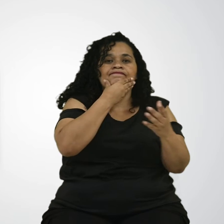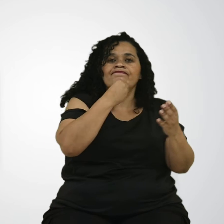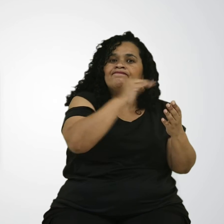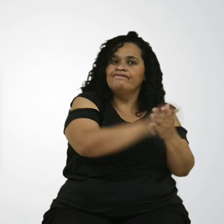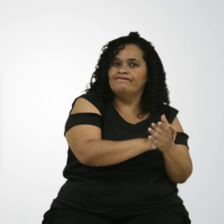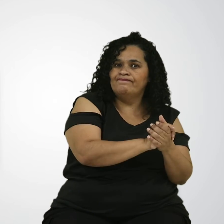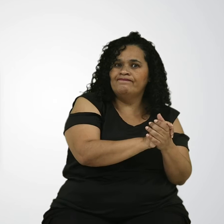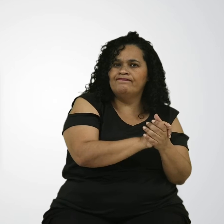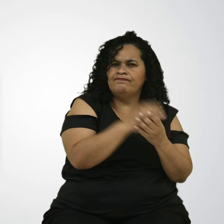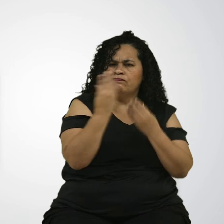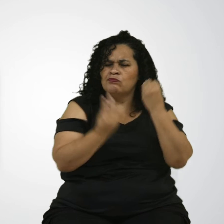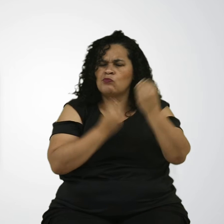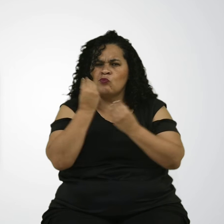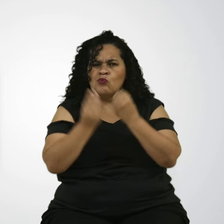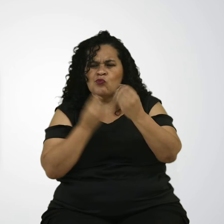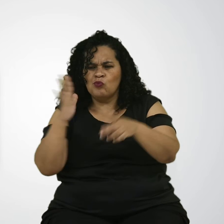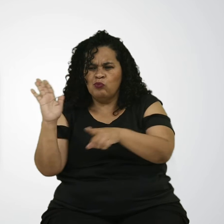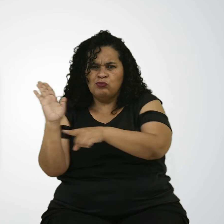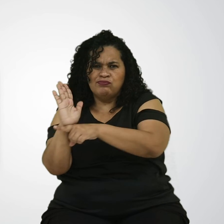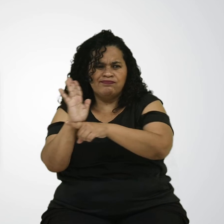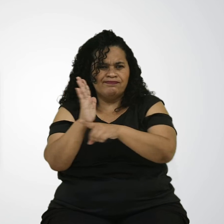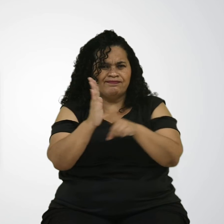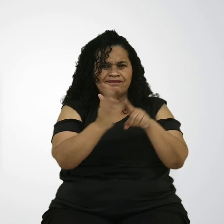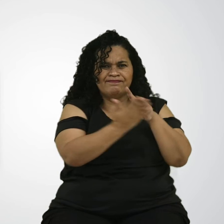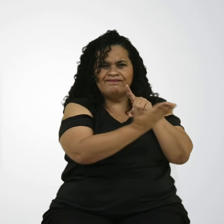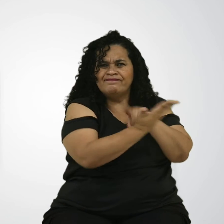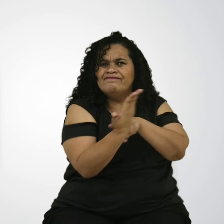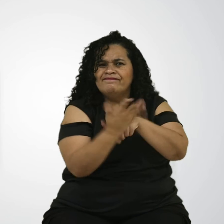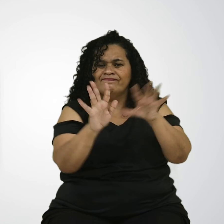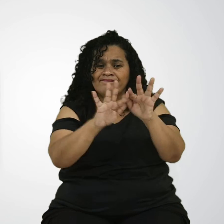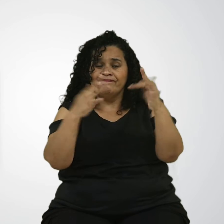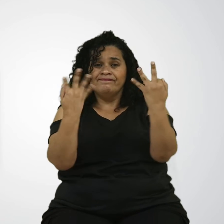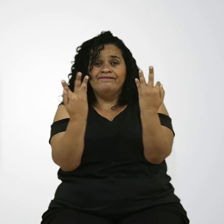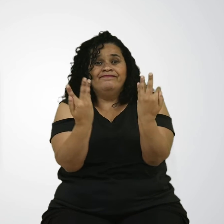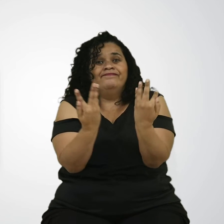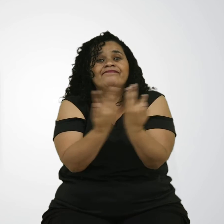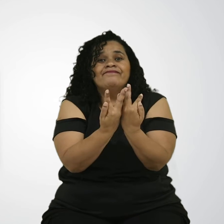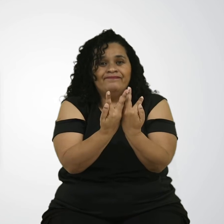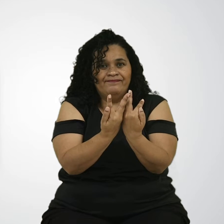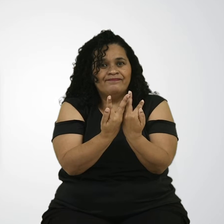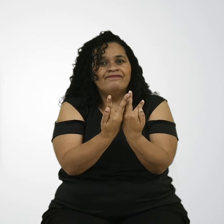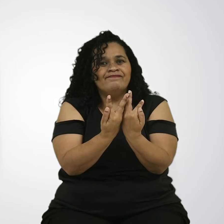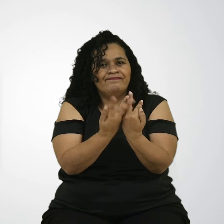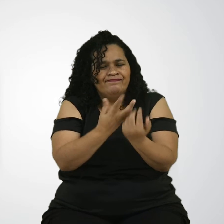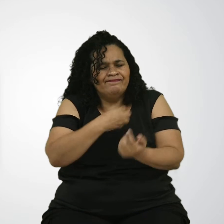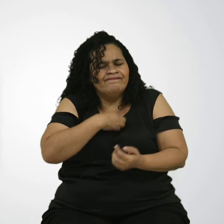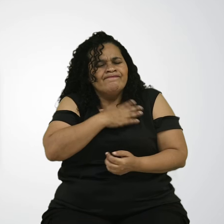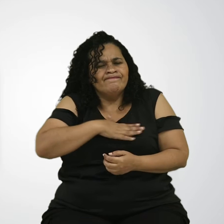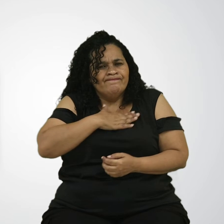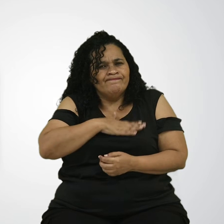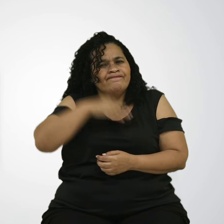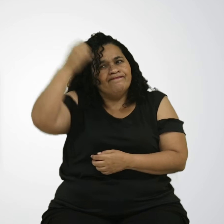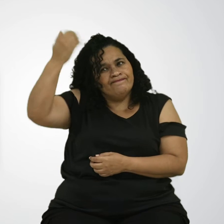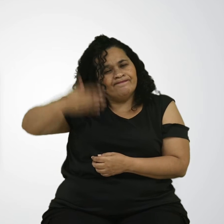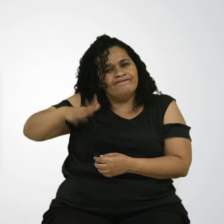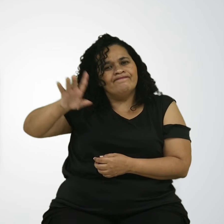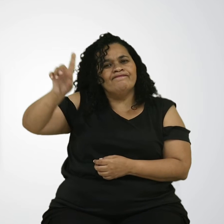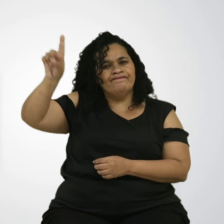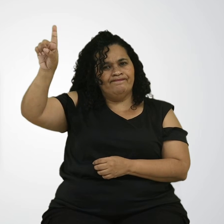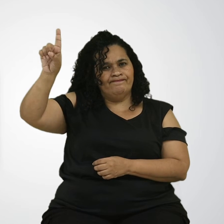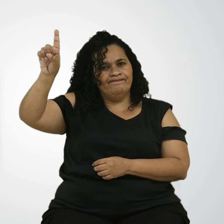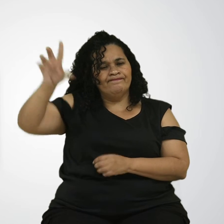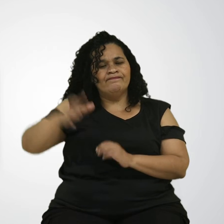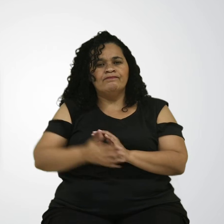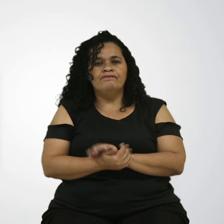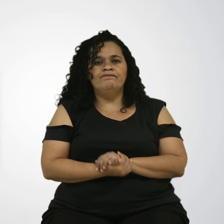essa cooperação, ela faz com que a família seja edificada, né? Então isso é um negócio muito, muito